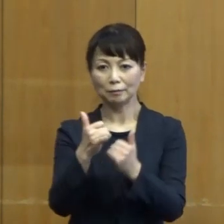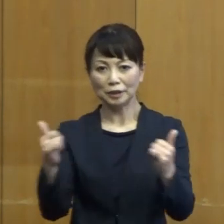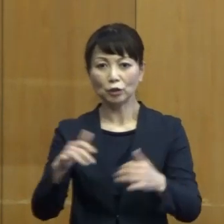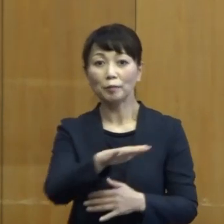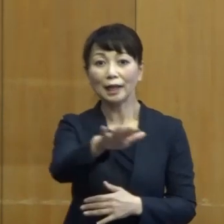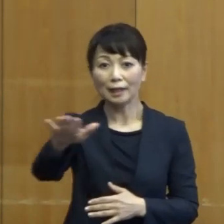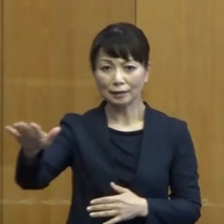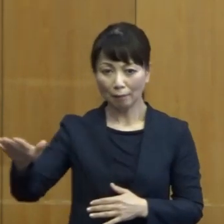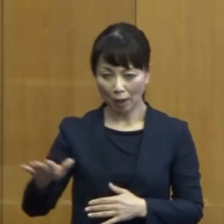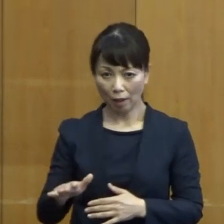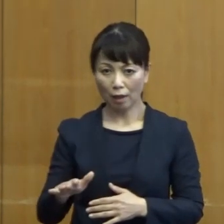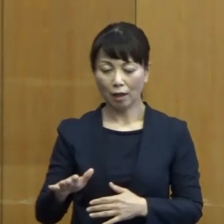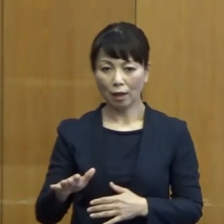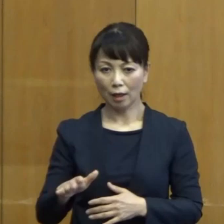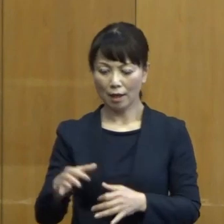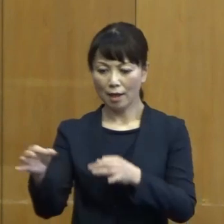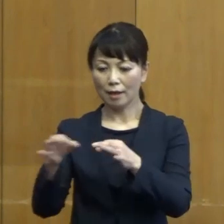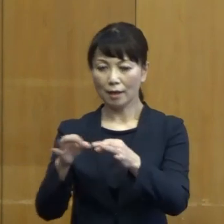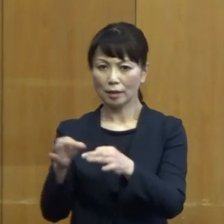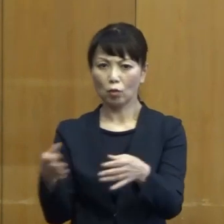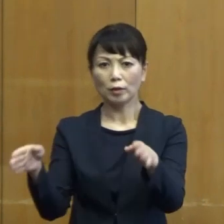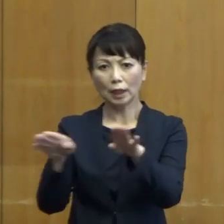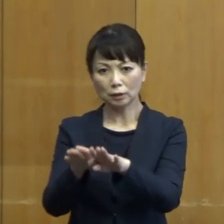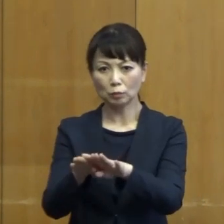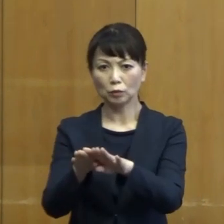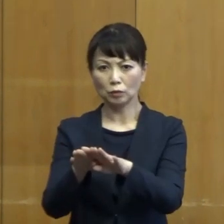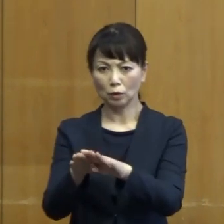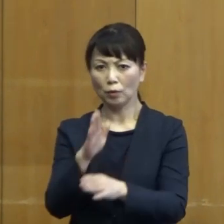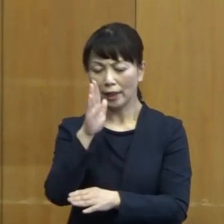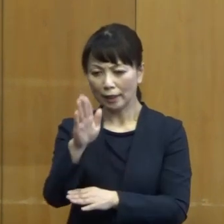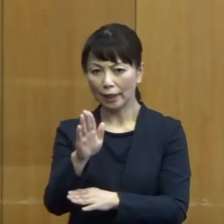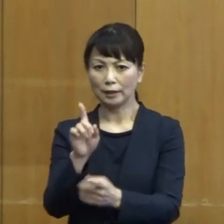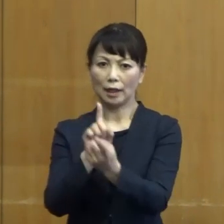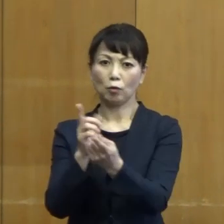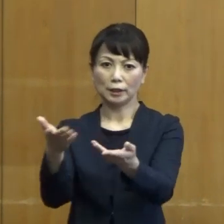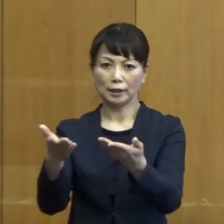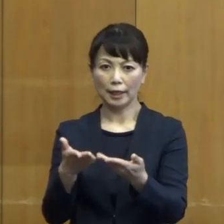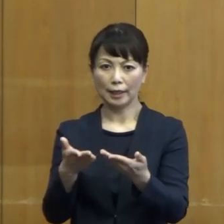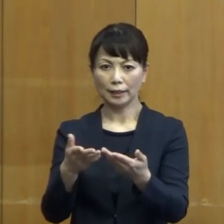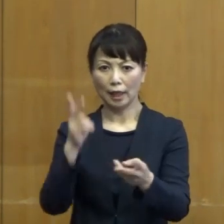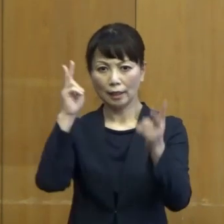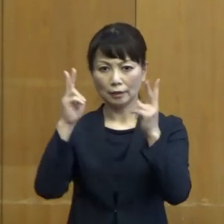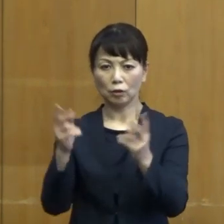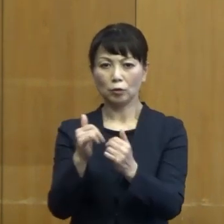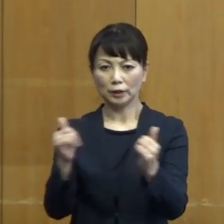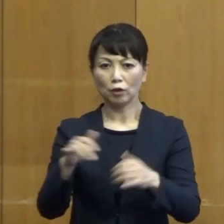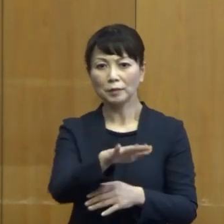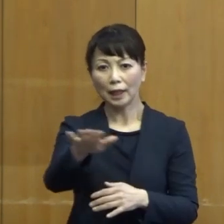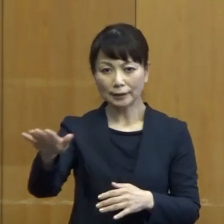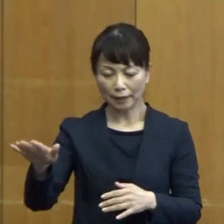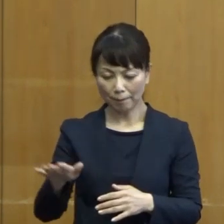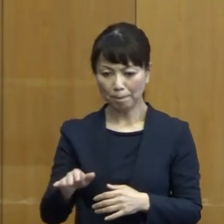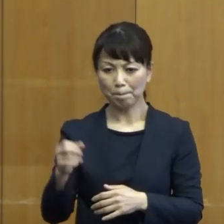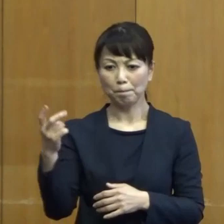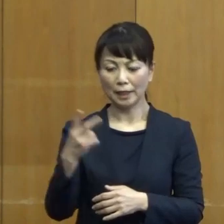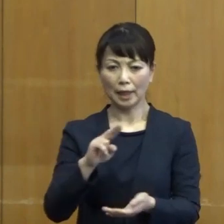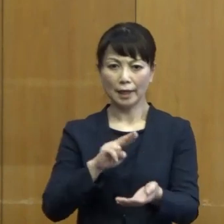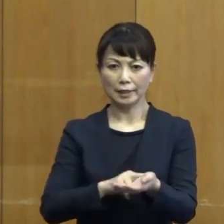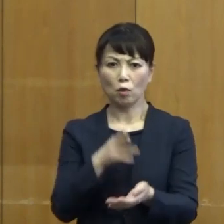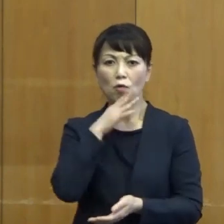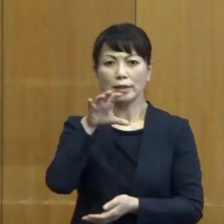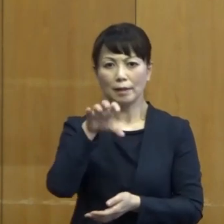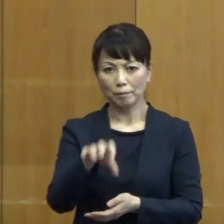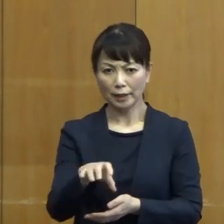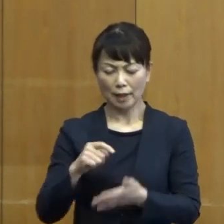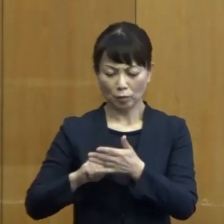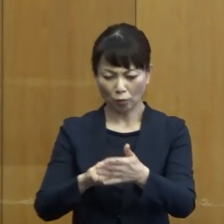ん、休業要請などに応じていただいた事業者の皆さん、また医療現場で懸命のご尽力をい